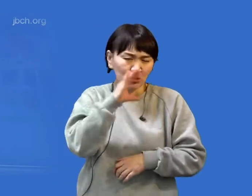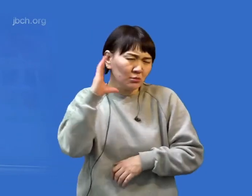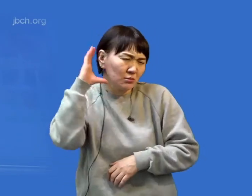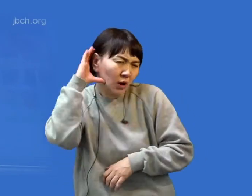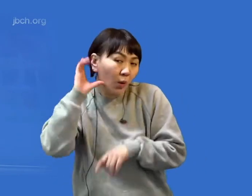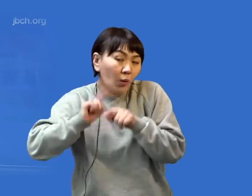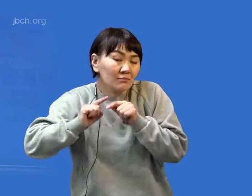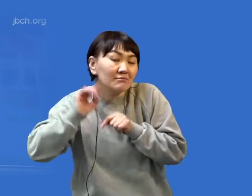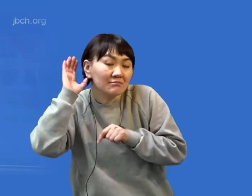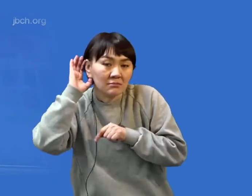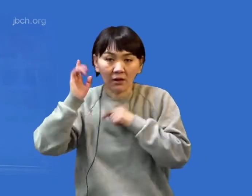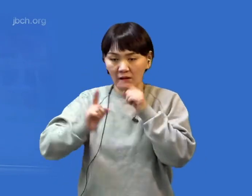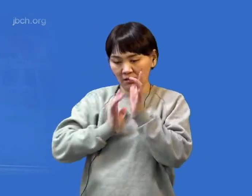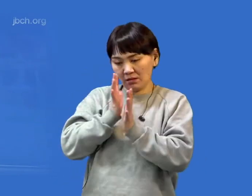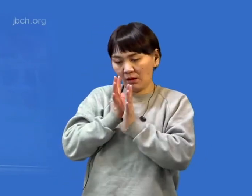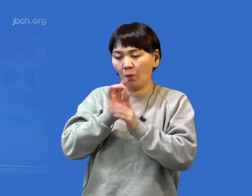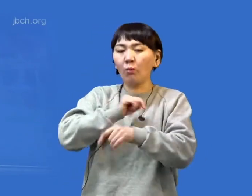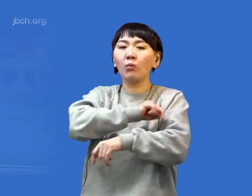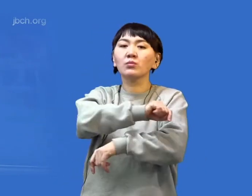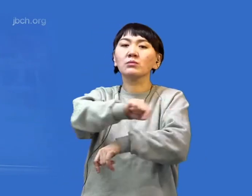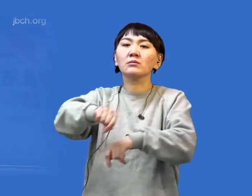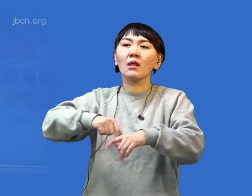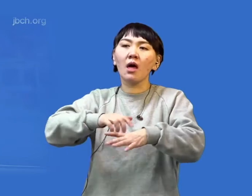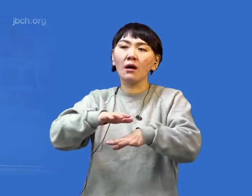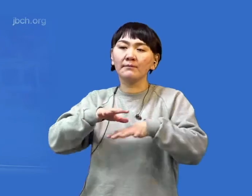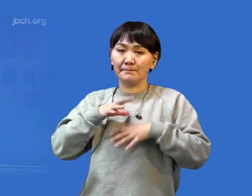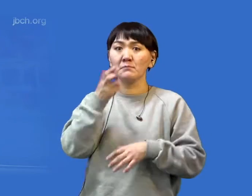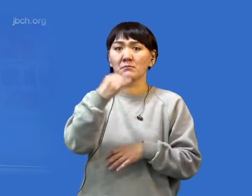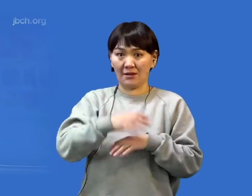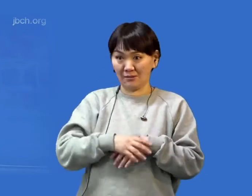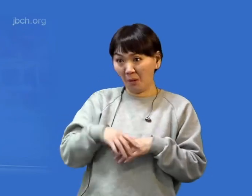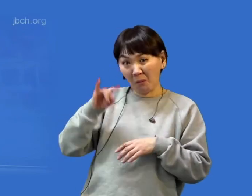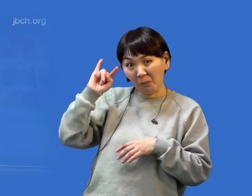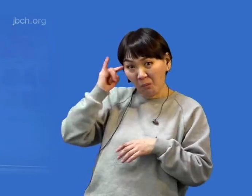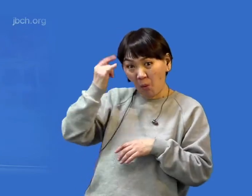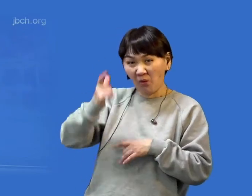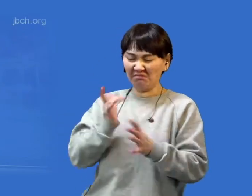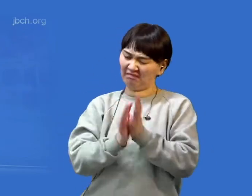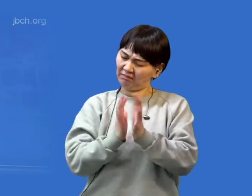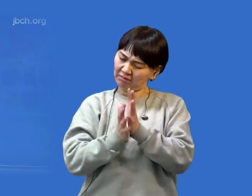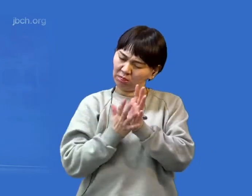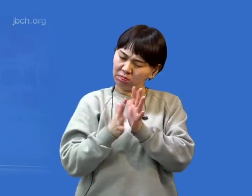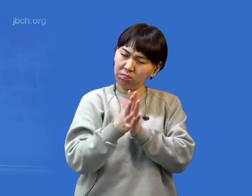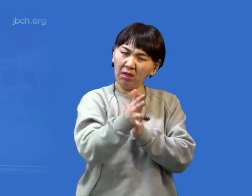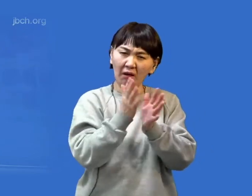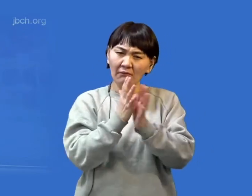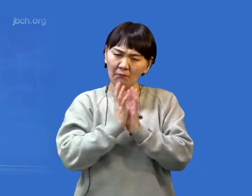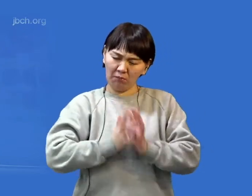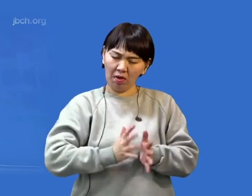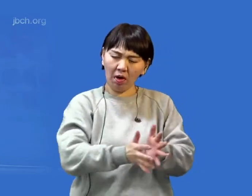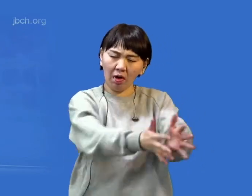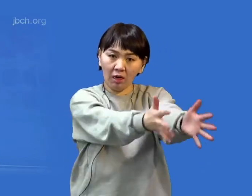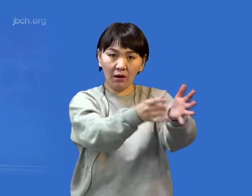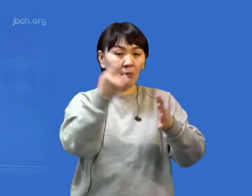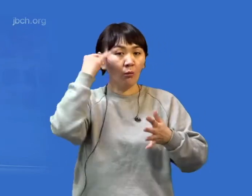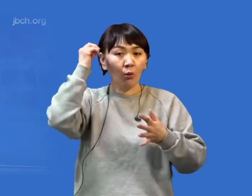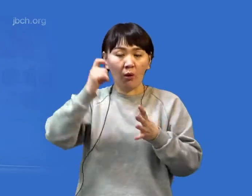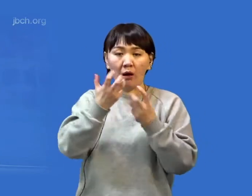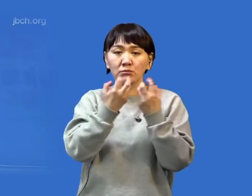бай. Тэгвэл мунхаг нэгэн олон үхтэй байдаг юм шүү гэсэн. Яг 3 дугаар бүлэг дээрээ сарвал